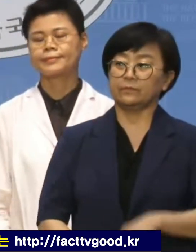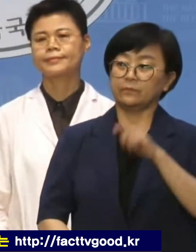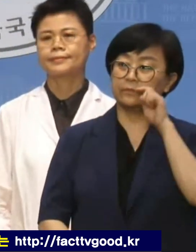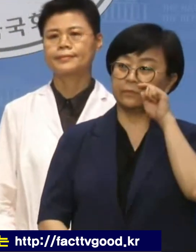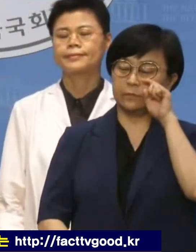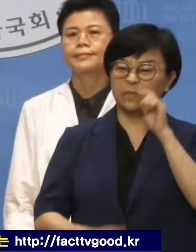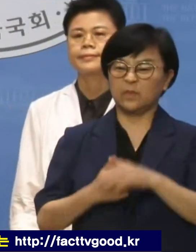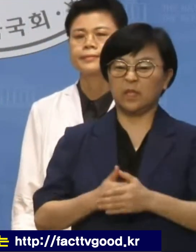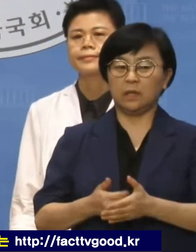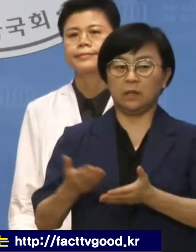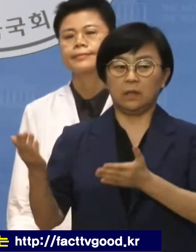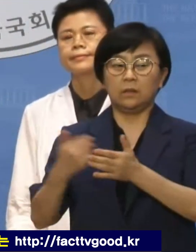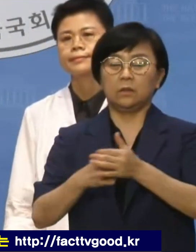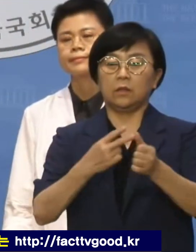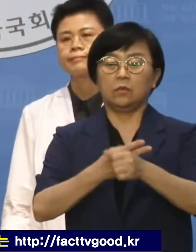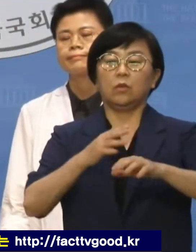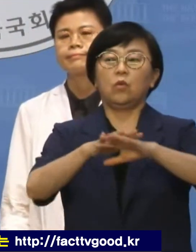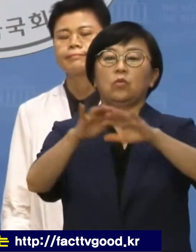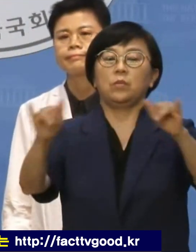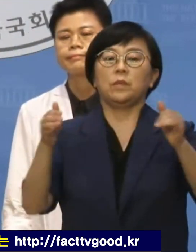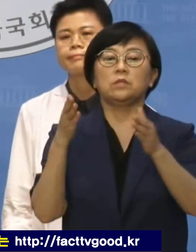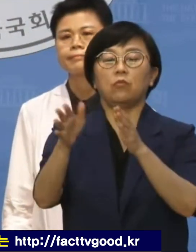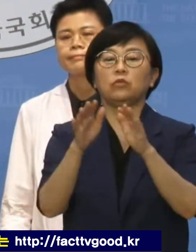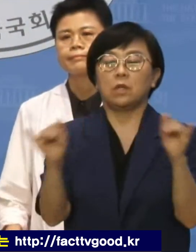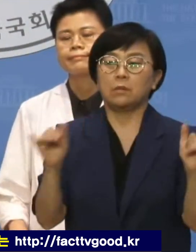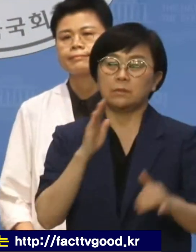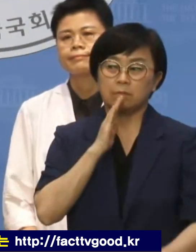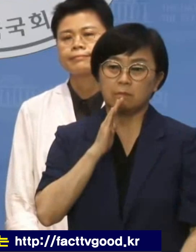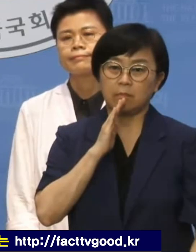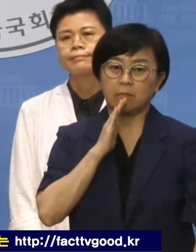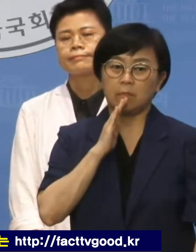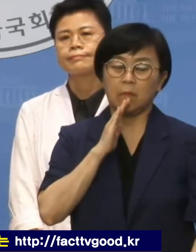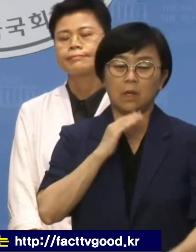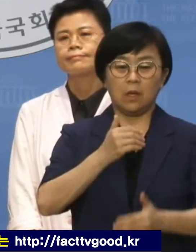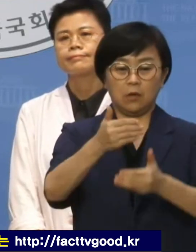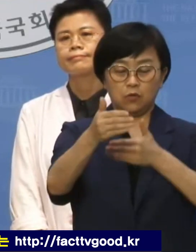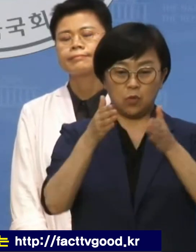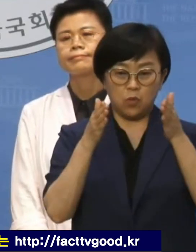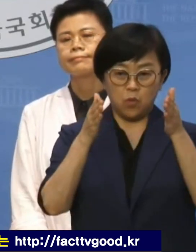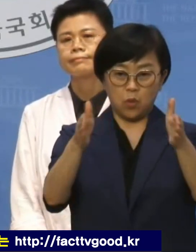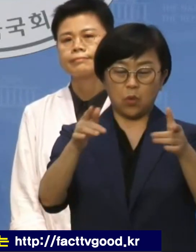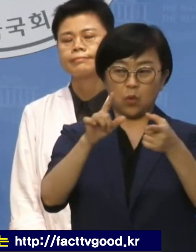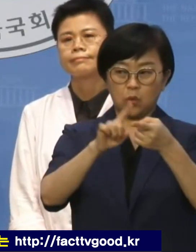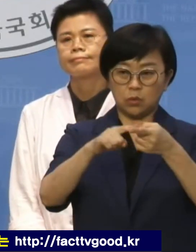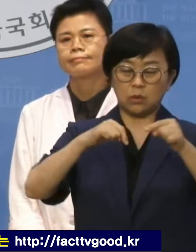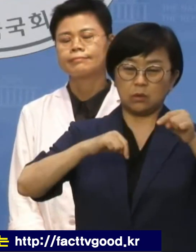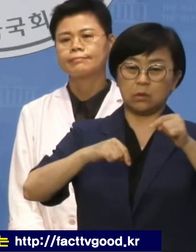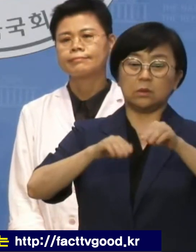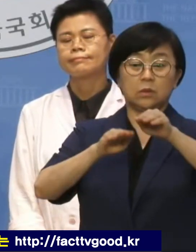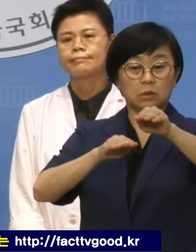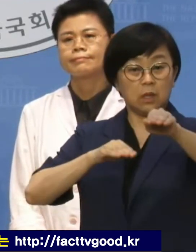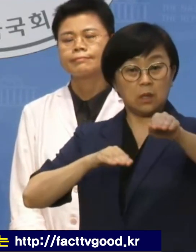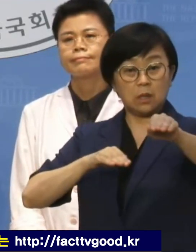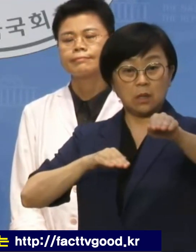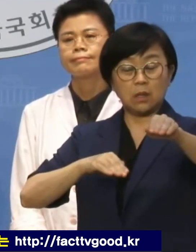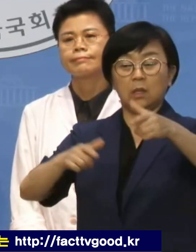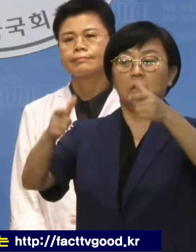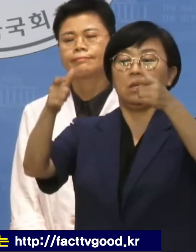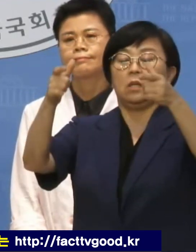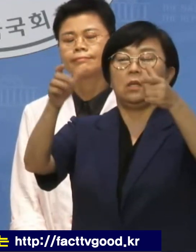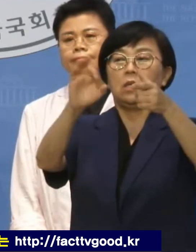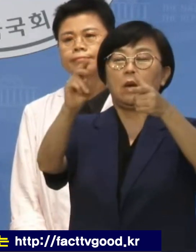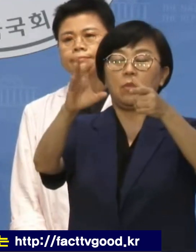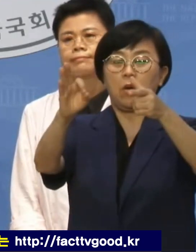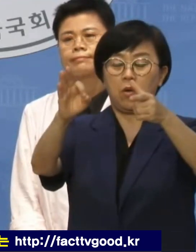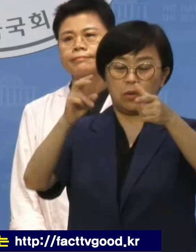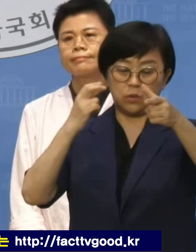예, 백혜숙 선생님께서는 농업 농민 전문가이기 때문에 육봉 고속도로 두물머리 일대 정체로 그 주민들,